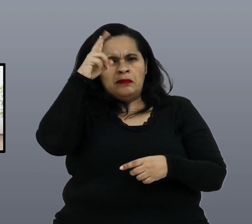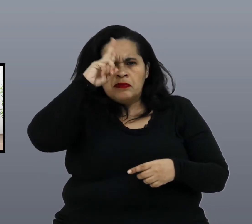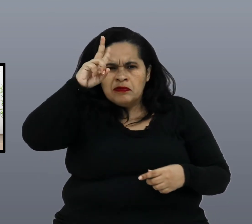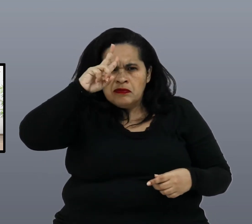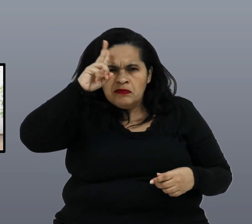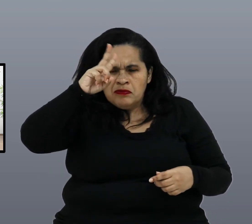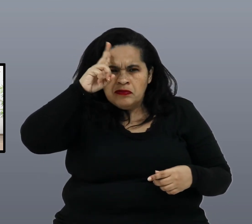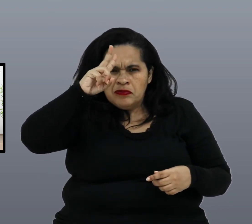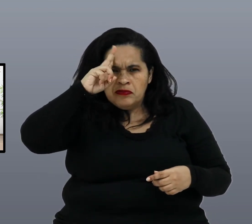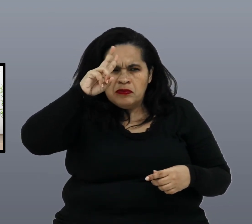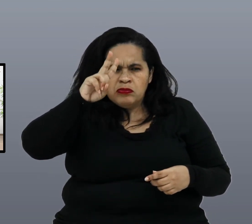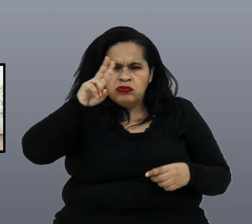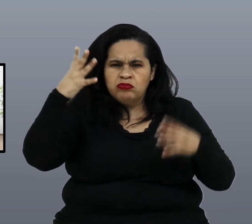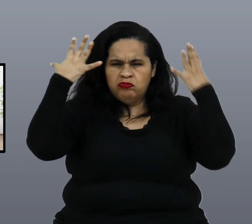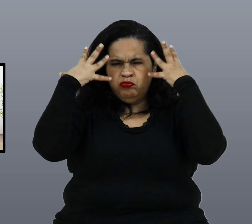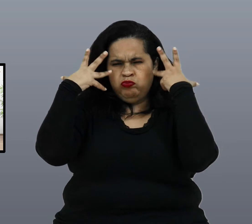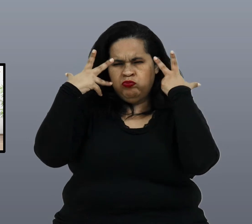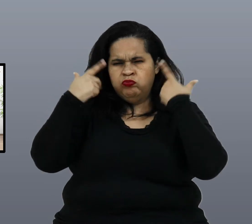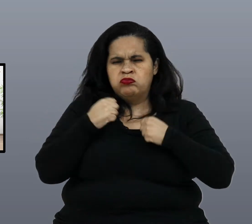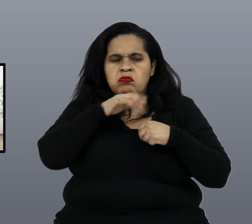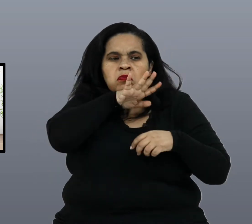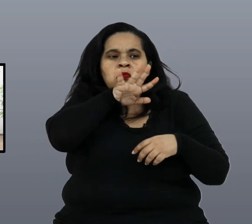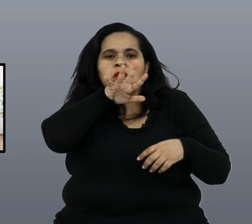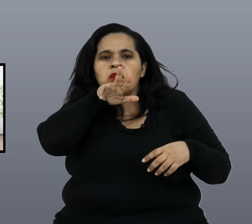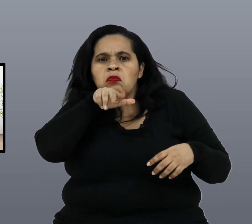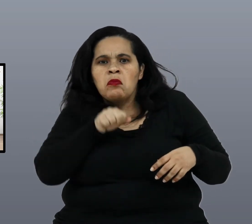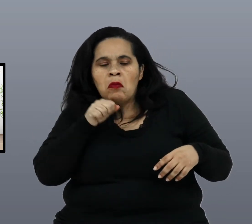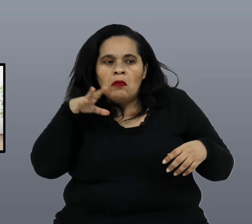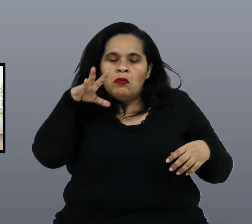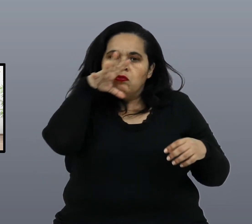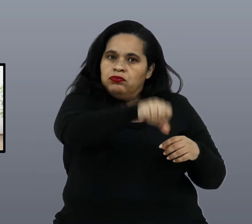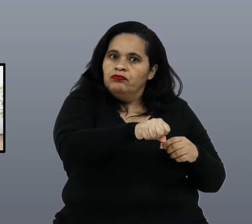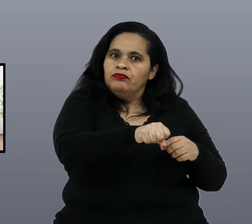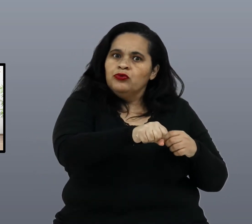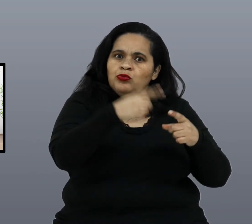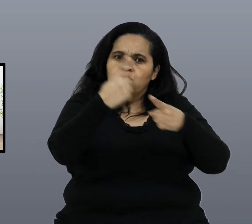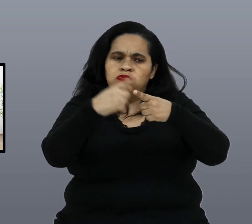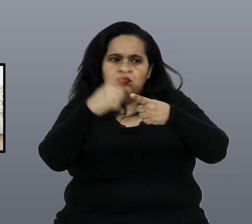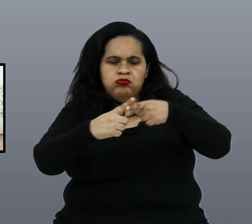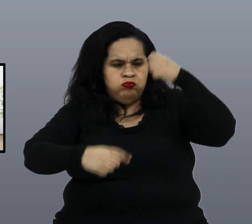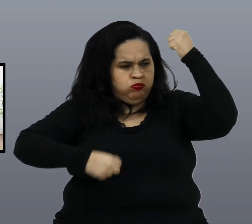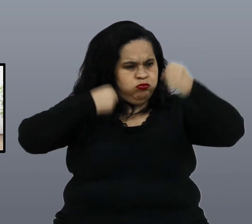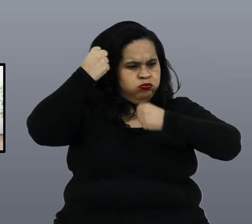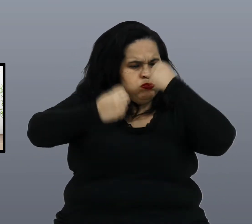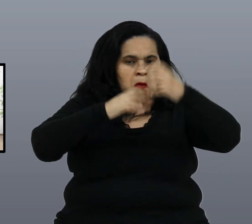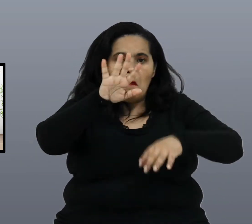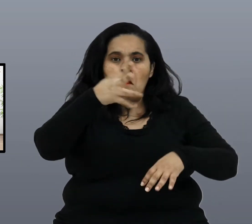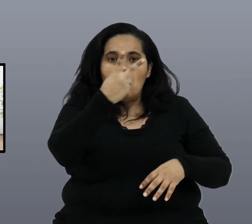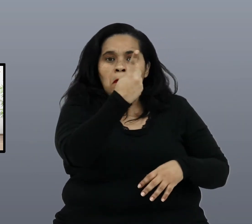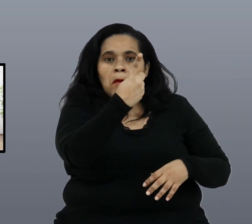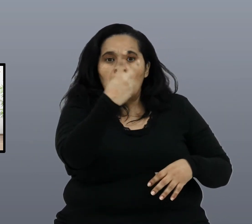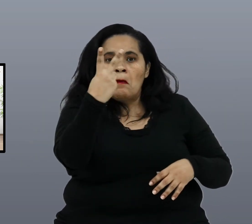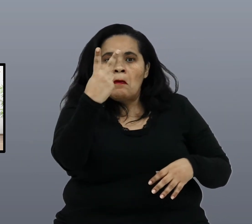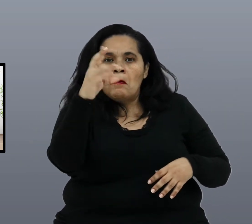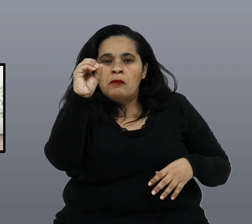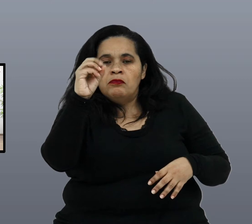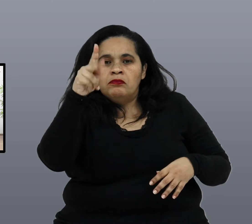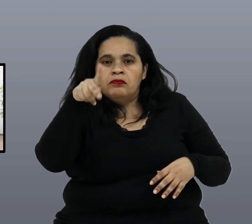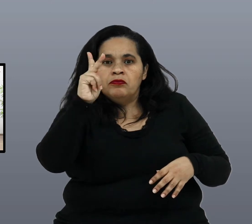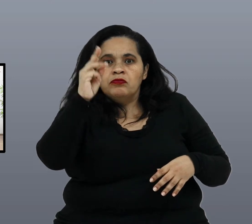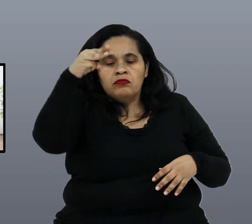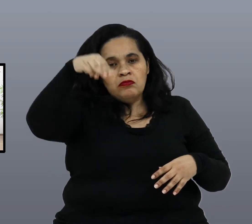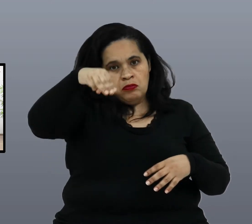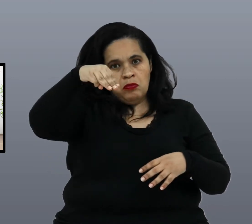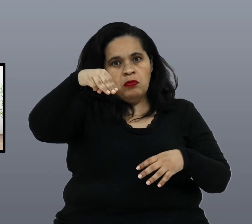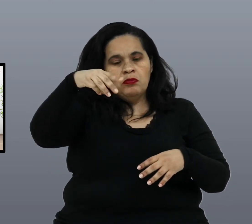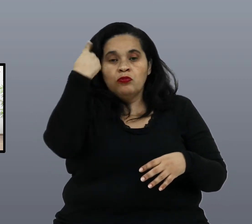né? Vai dizer que o leopardo ele alcança 120 km por hora, então ele já é veloz. Agora,